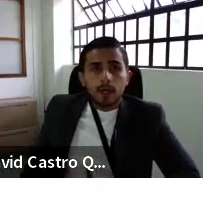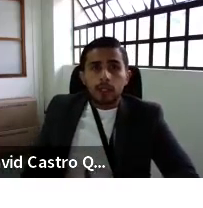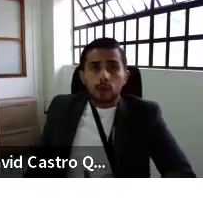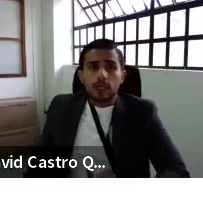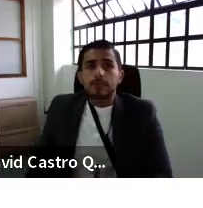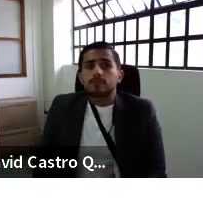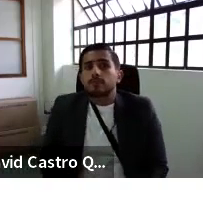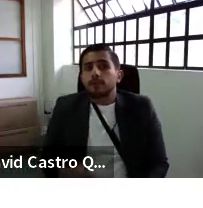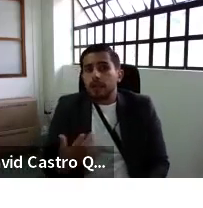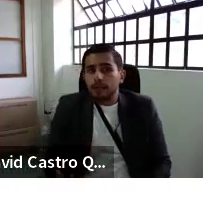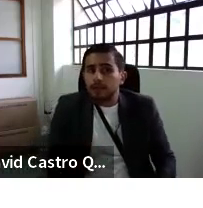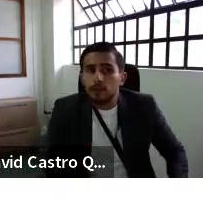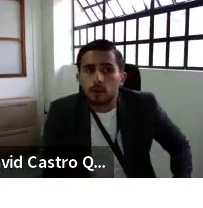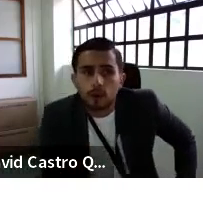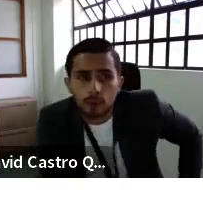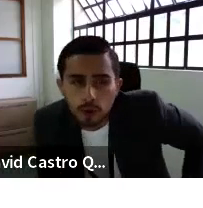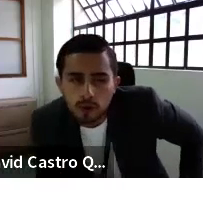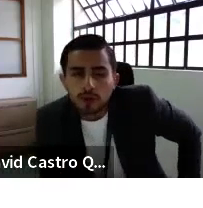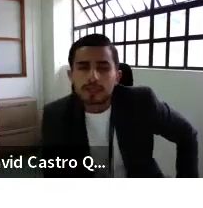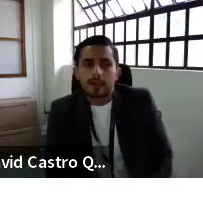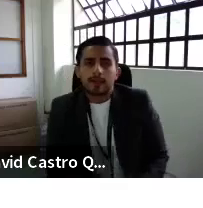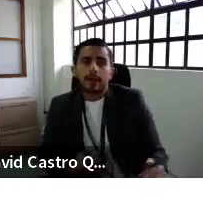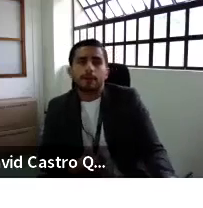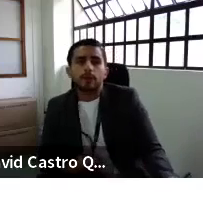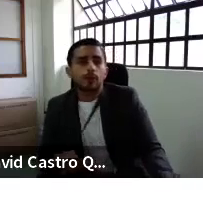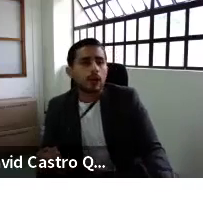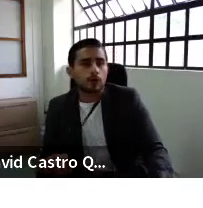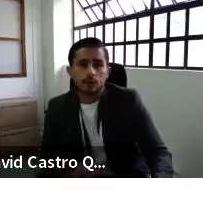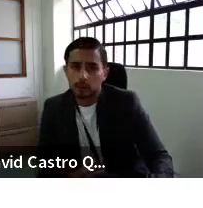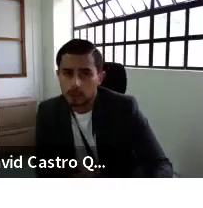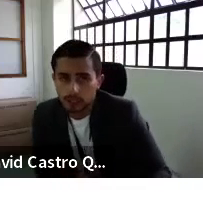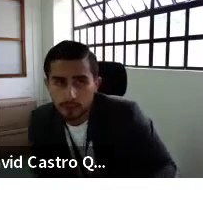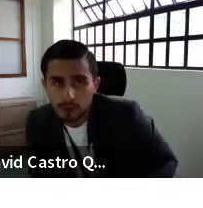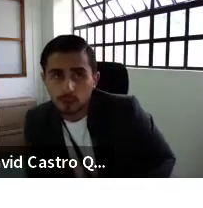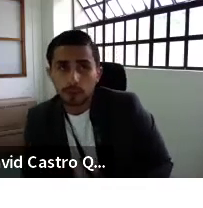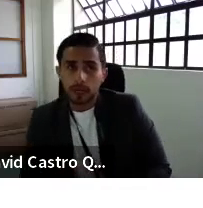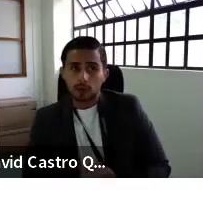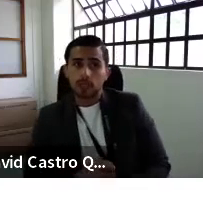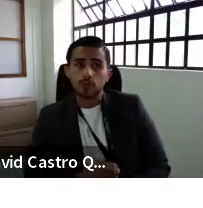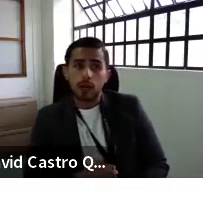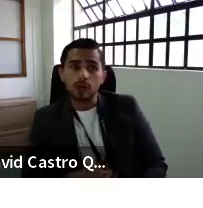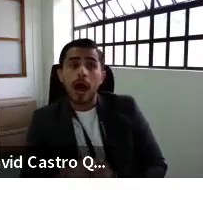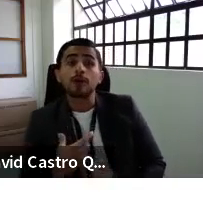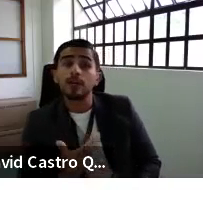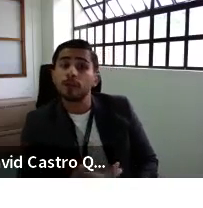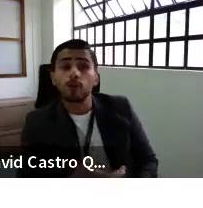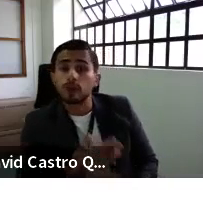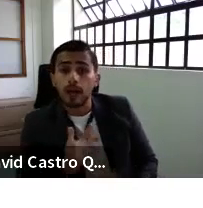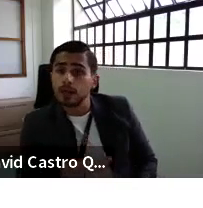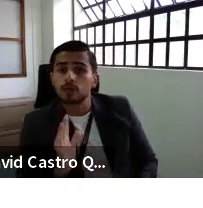entonces finalmente como conclusión de este capítulo el conocimiento científico es útil para los seres humanos hay una dificultad y eso lo